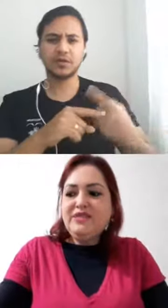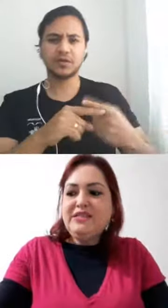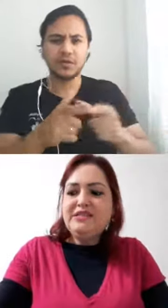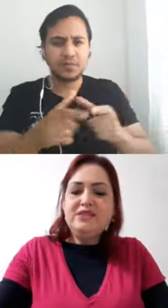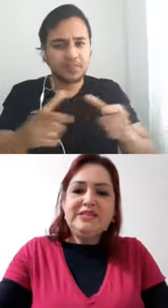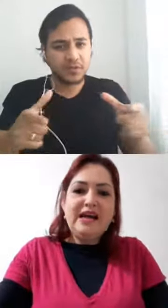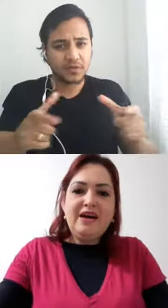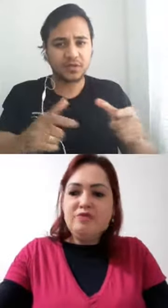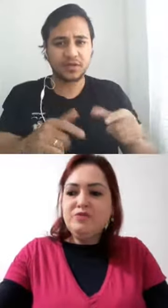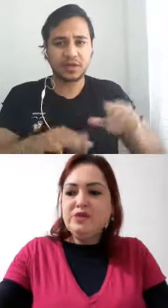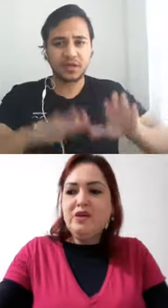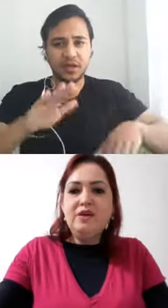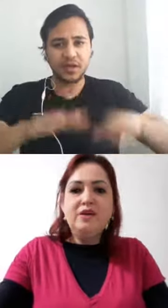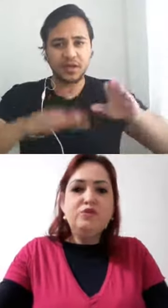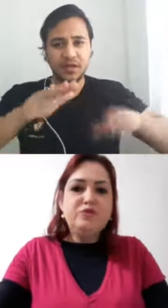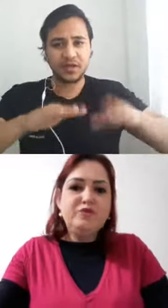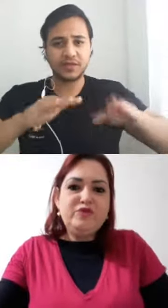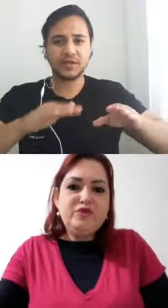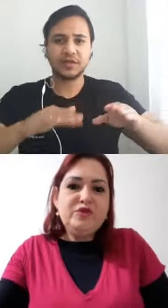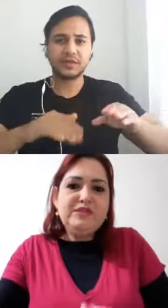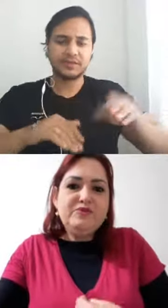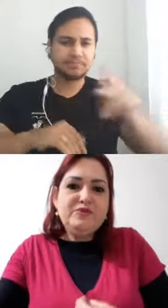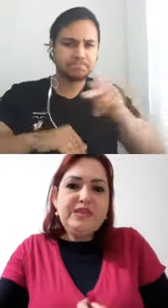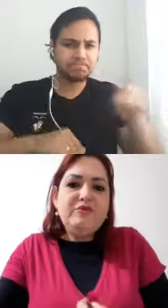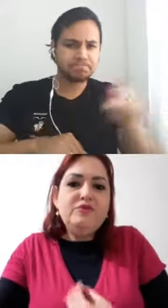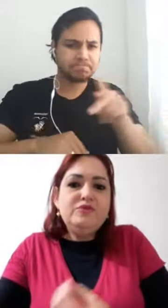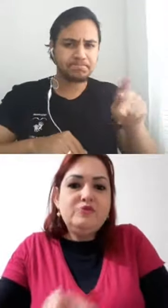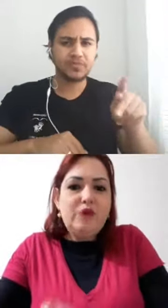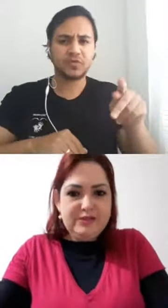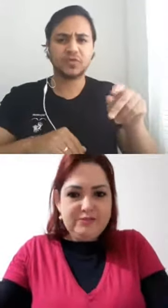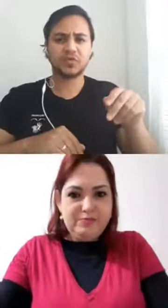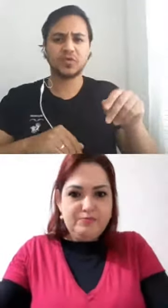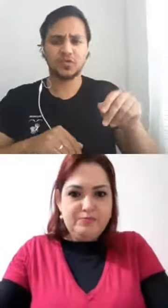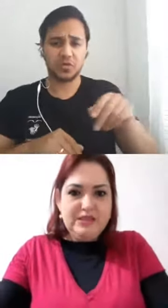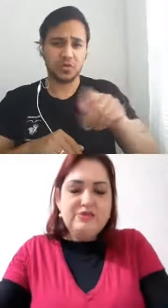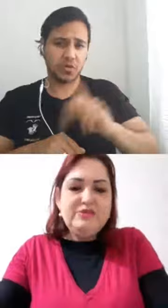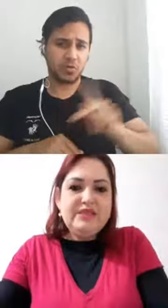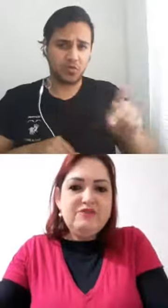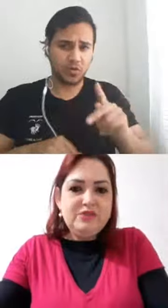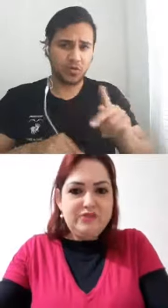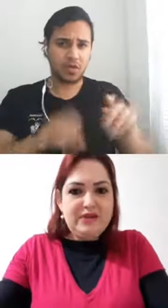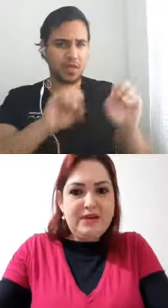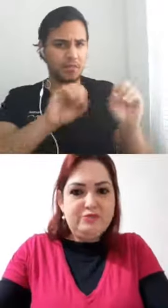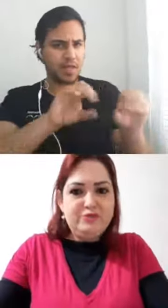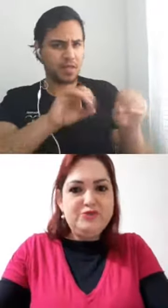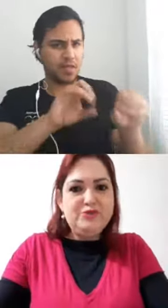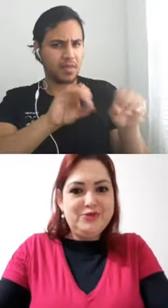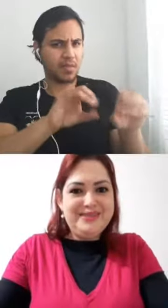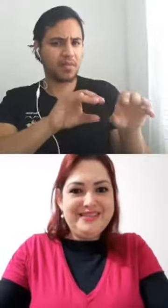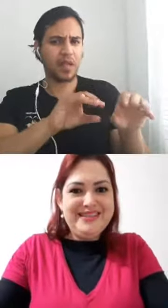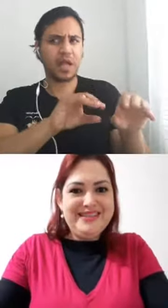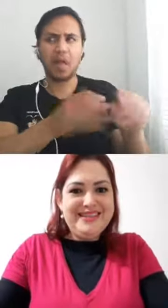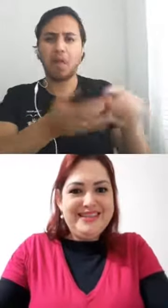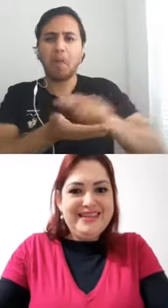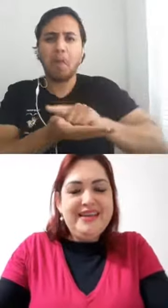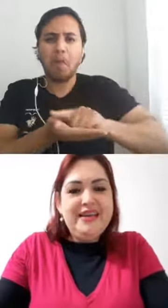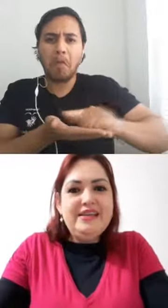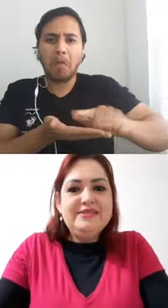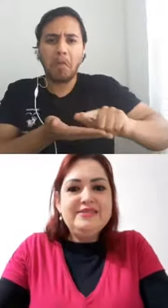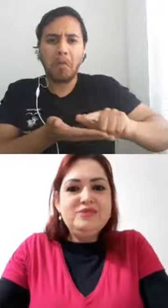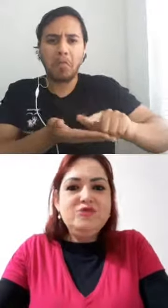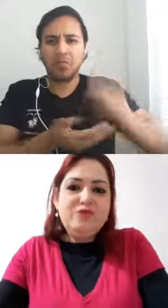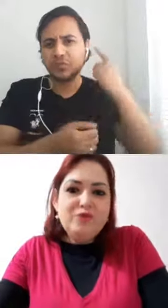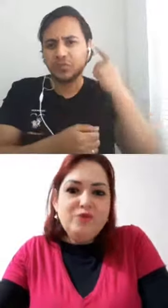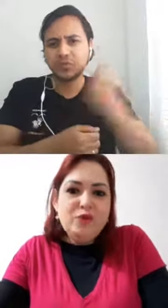Muitas vezes nós estávamos, os professores não estavam dando aulas e não estavam dando trabalho para os surdos.